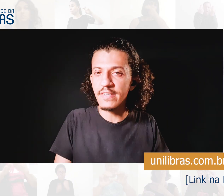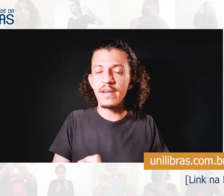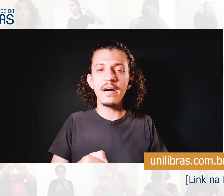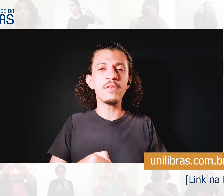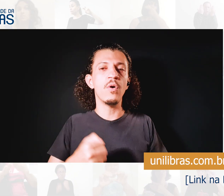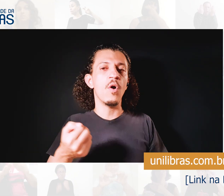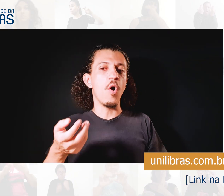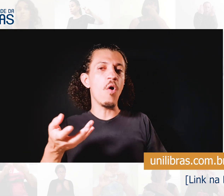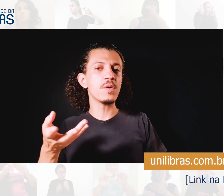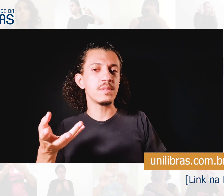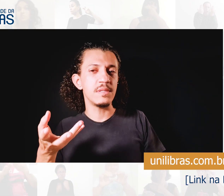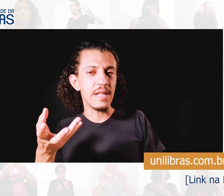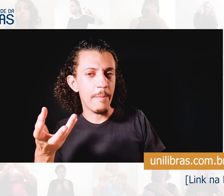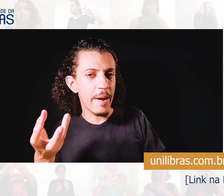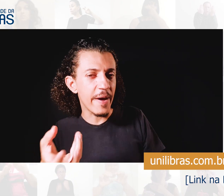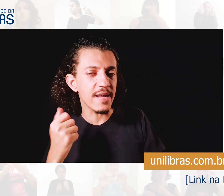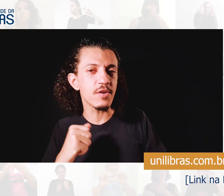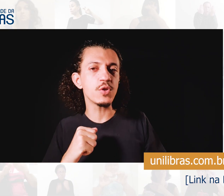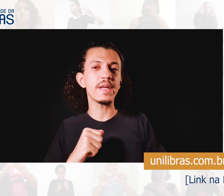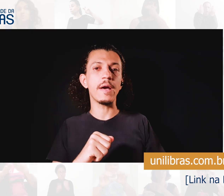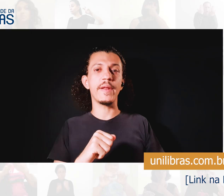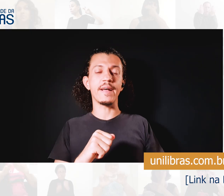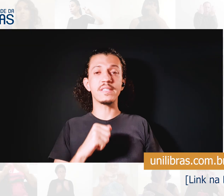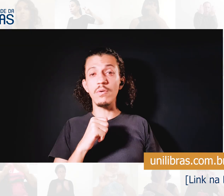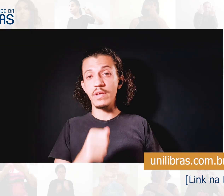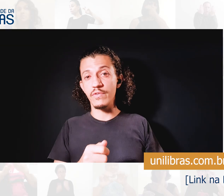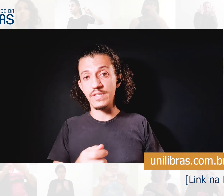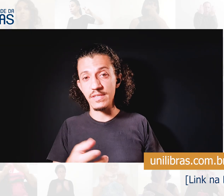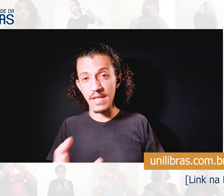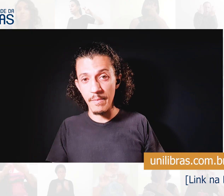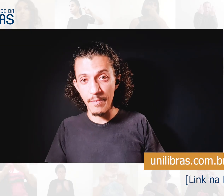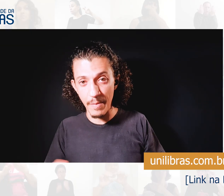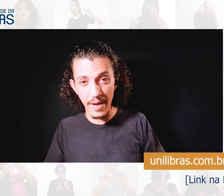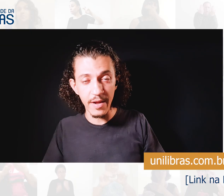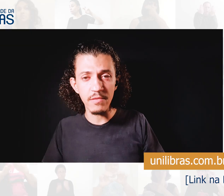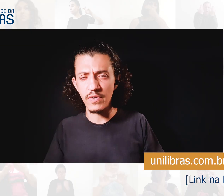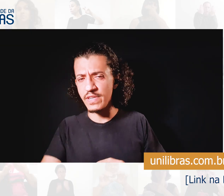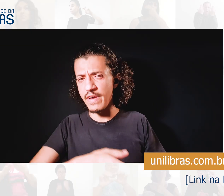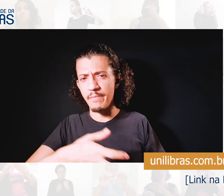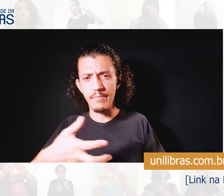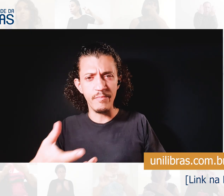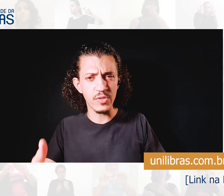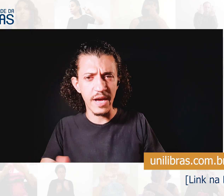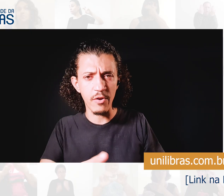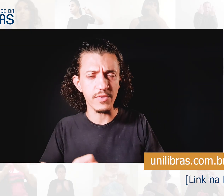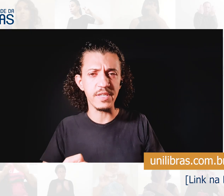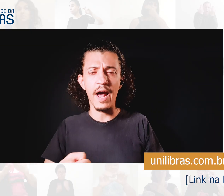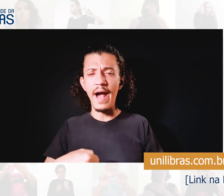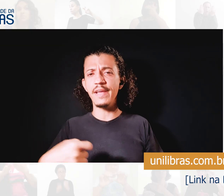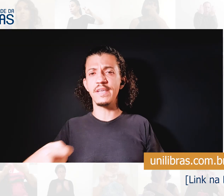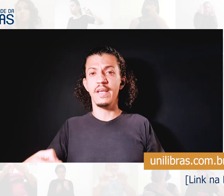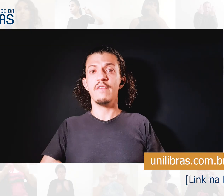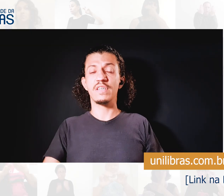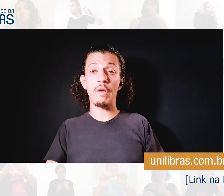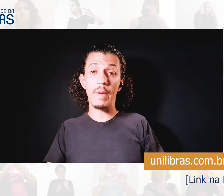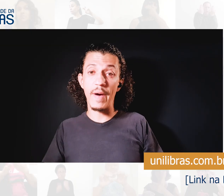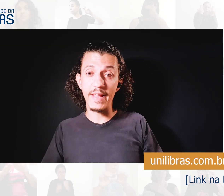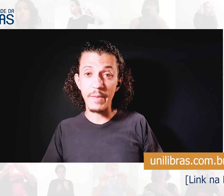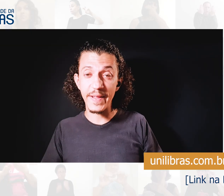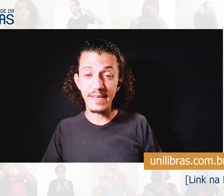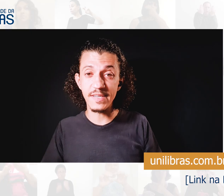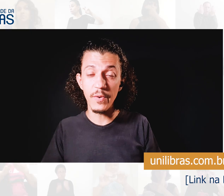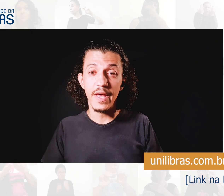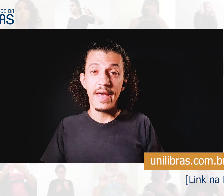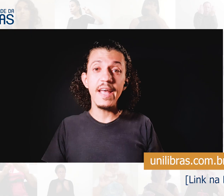estiver realizando, ou na preparação de uma interpretação que você está preparando, você vai buscar novos sinais, você vai